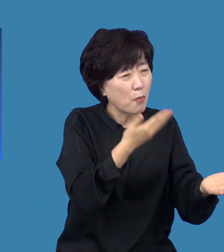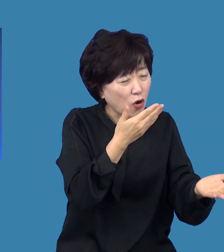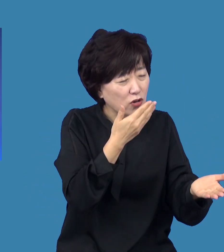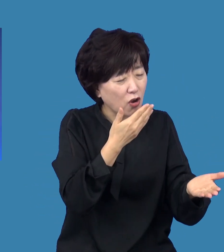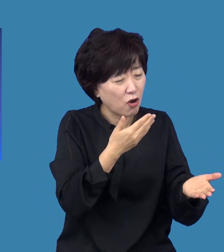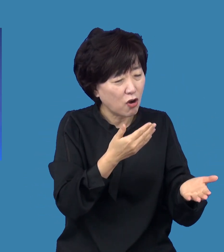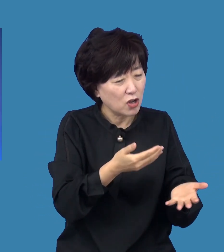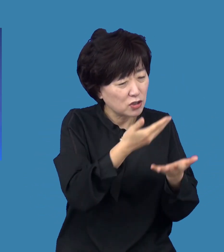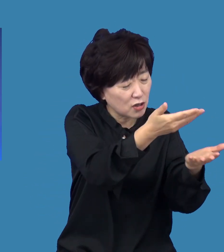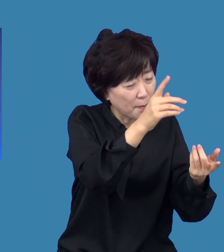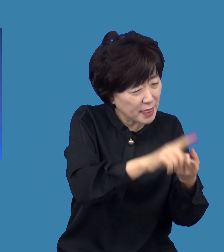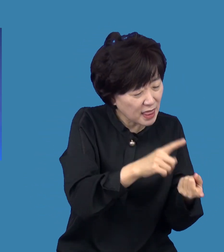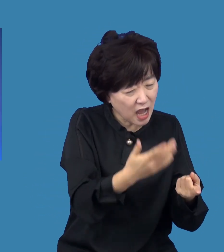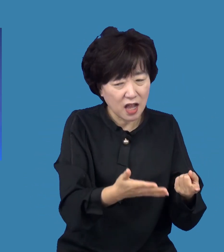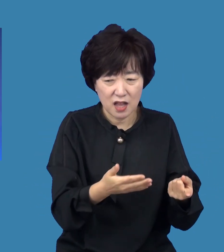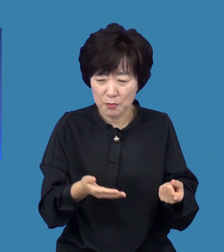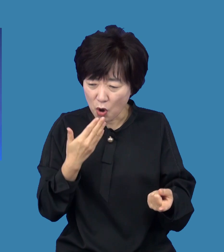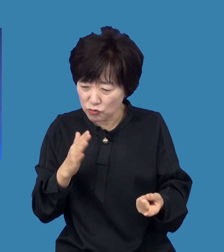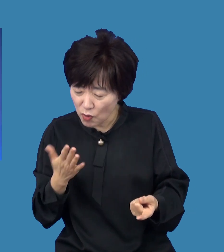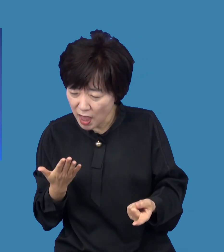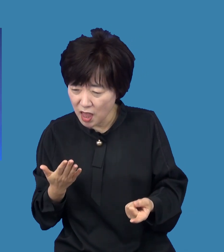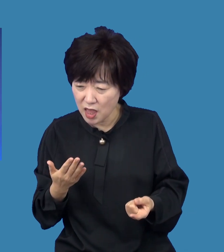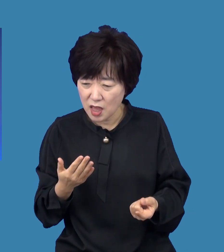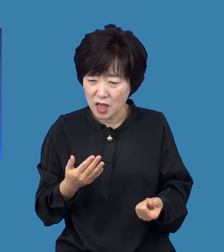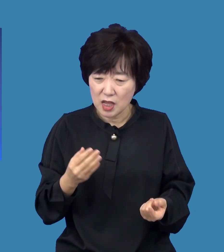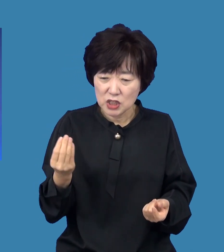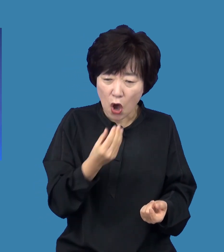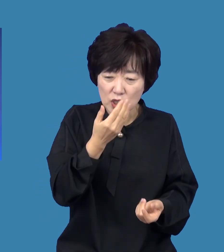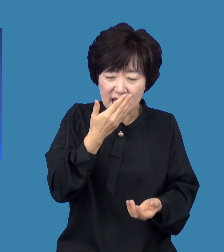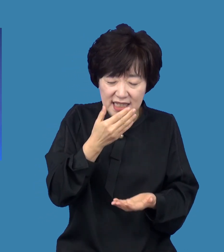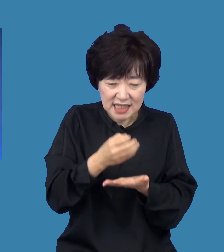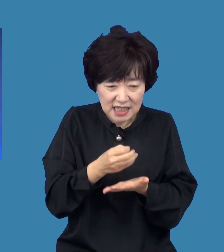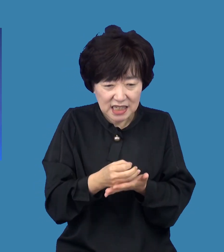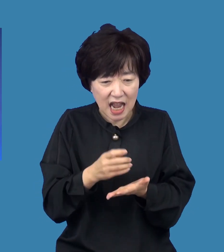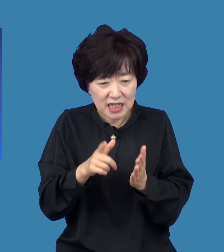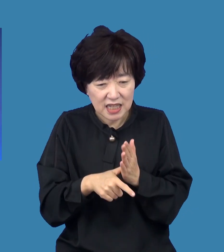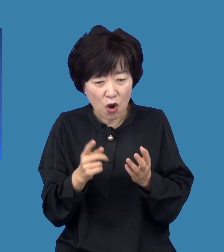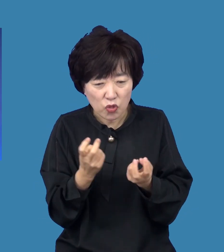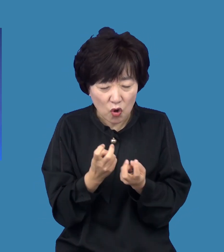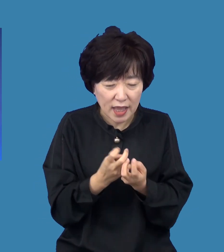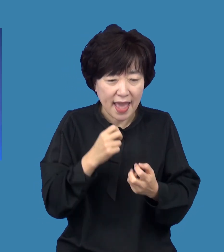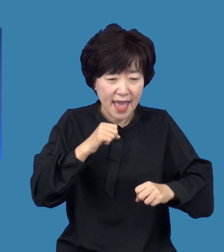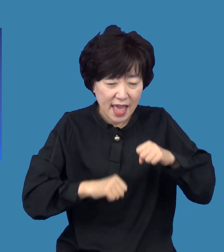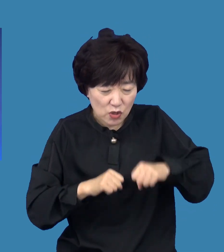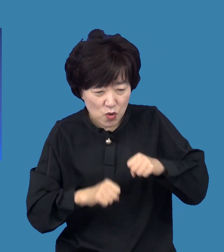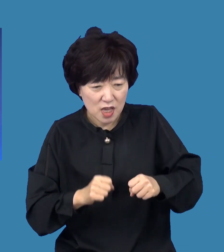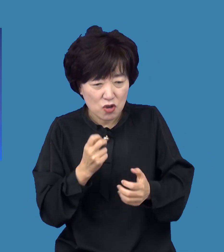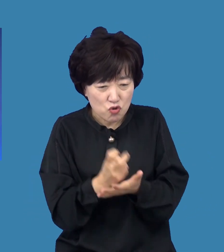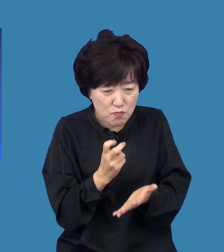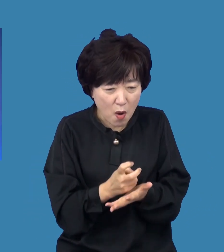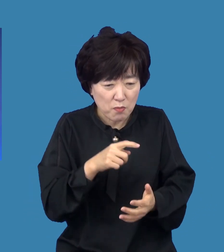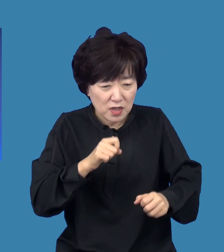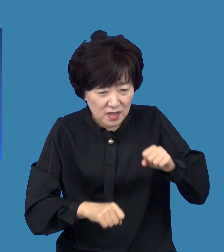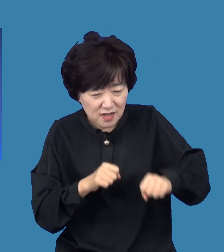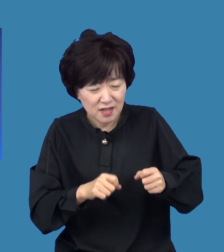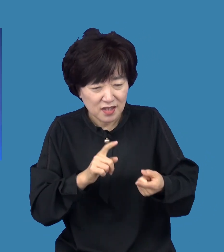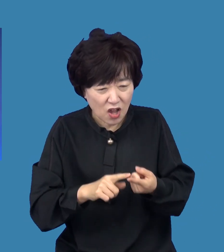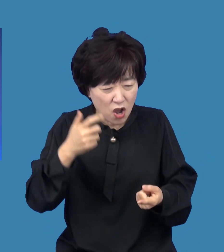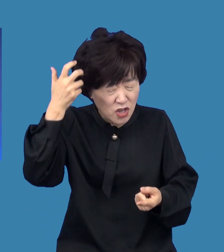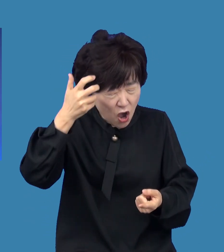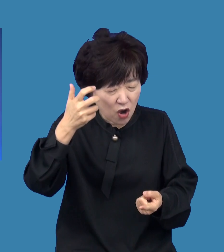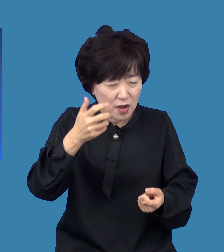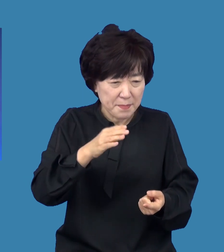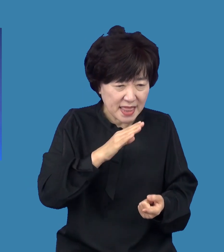이제 그런 거, 성만 찬할 때 어떻게 해야 되는 거냐, 뭐 이런 드러나는 행위, 율법적인 문제를 가지고 영적인지